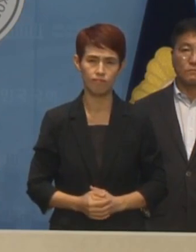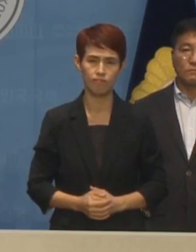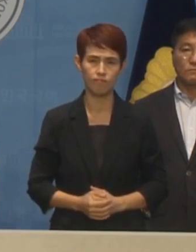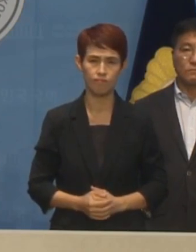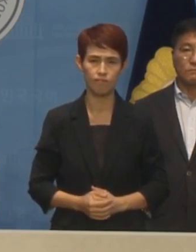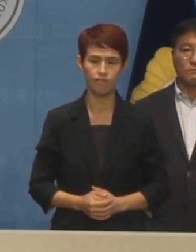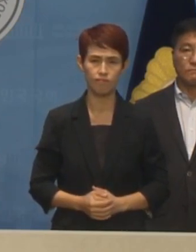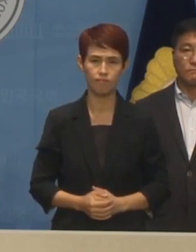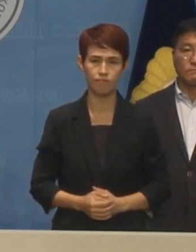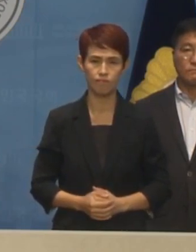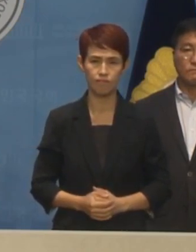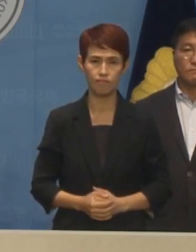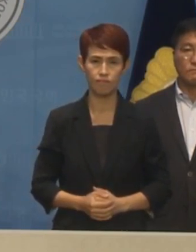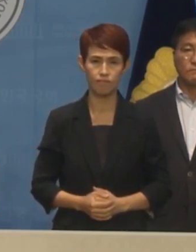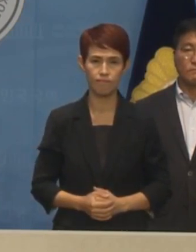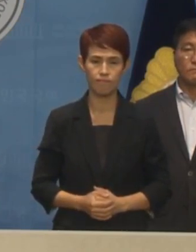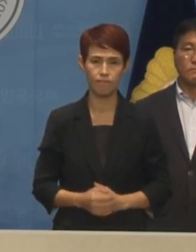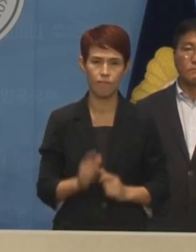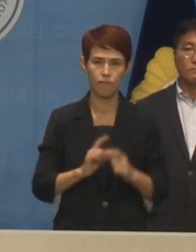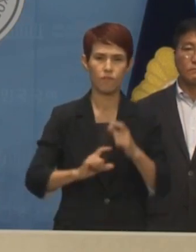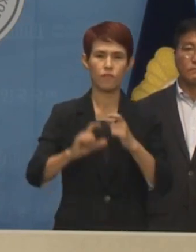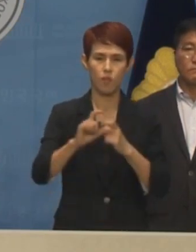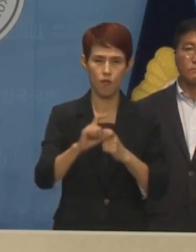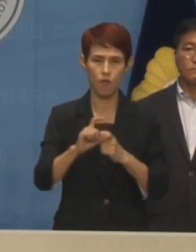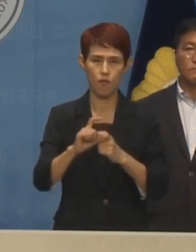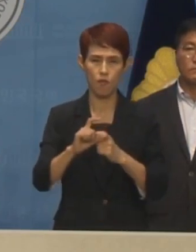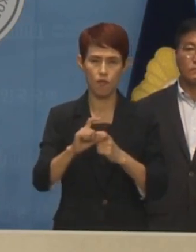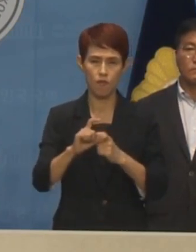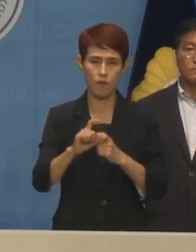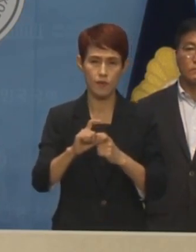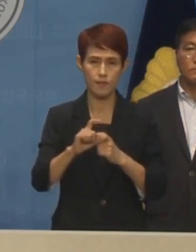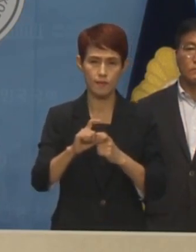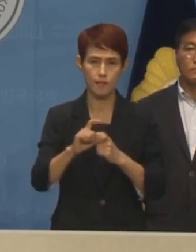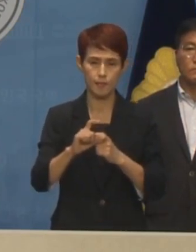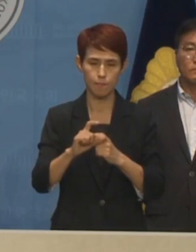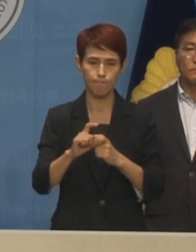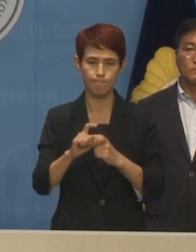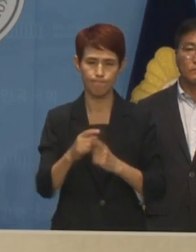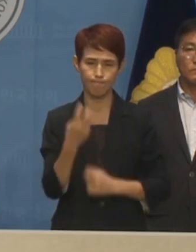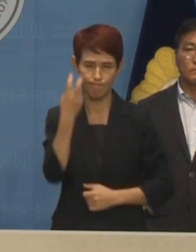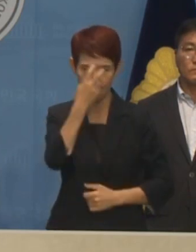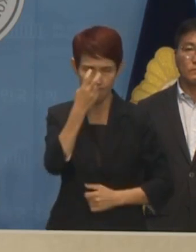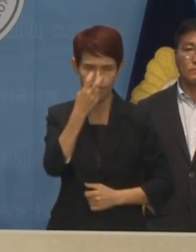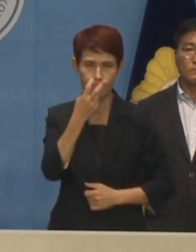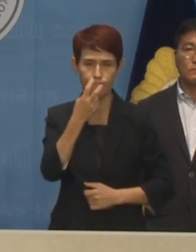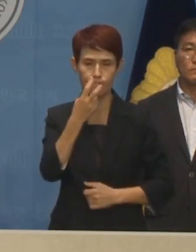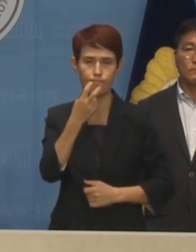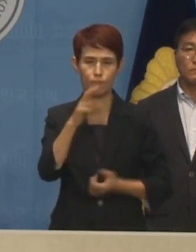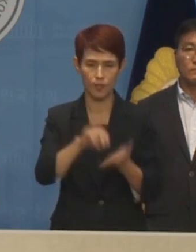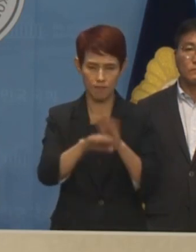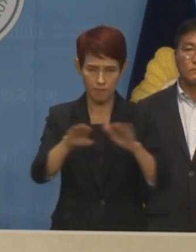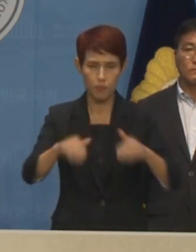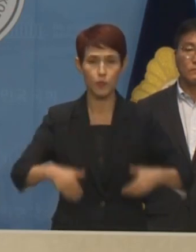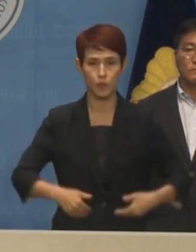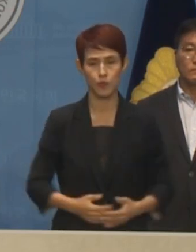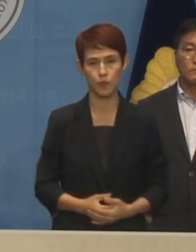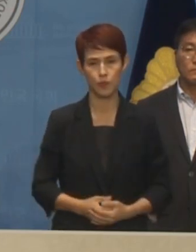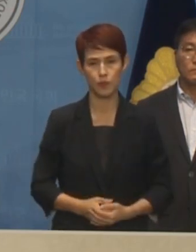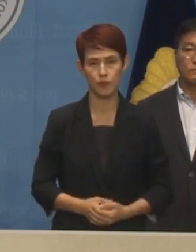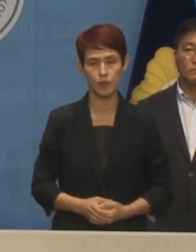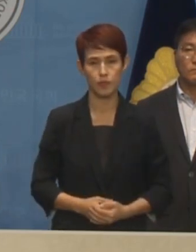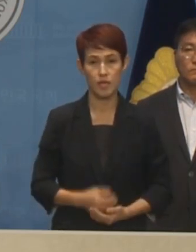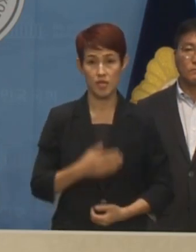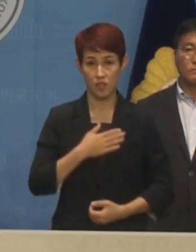멈춰설 수는 없습니다. 한 걸음, 두 걸음 더 전진해 나가야 합니다. 저 문대림은